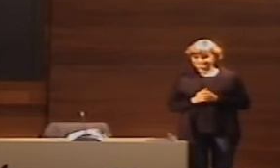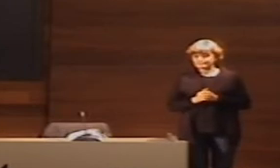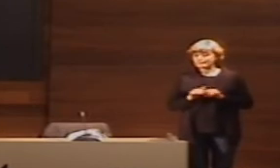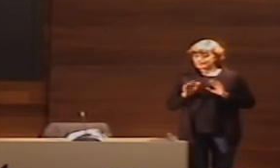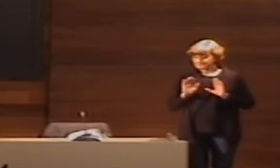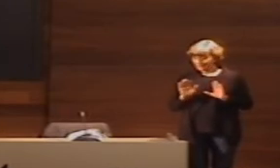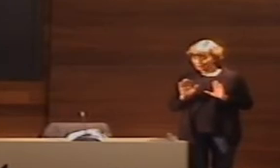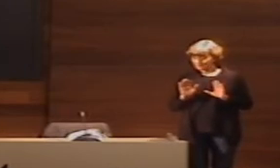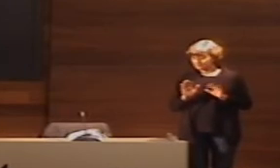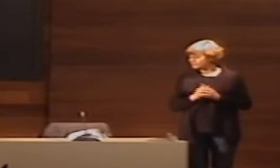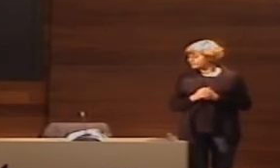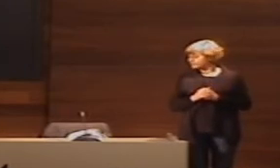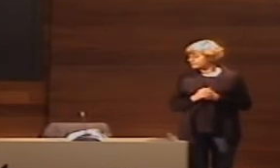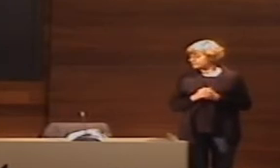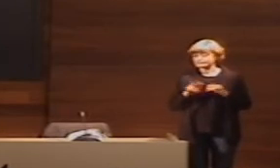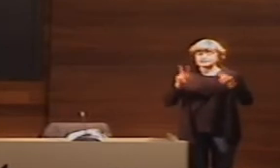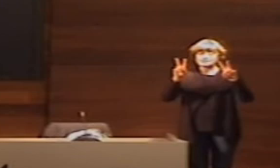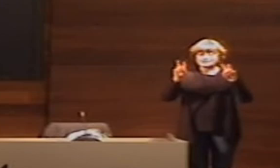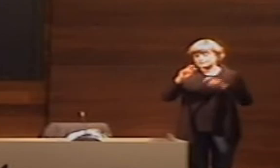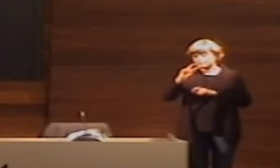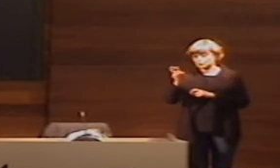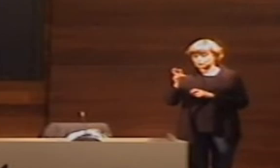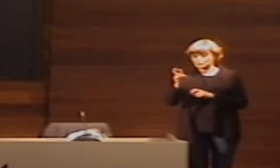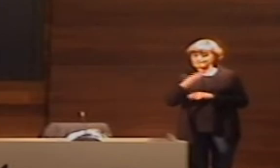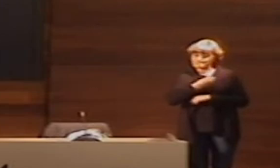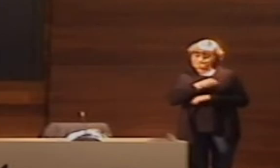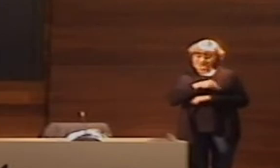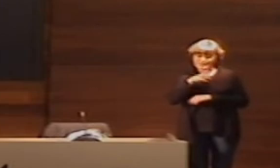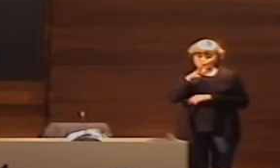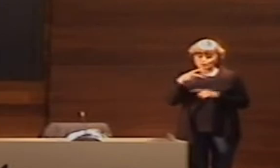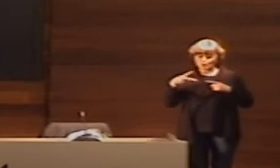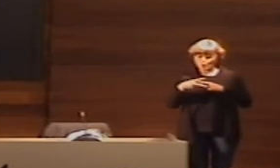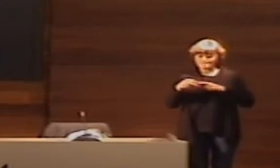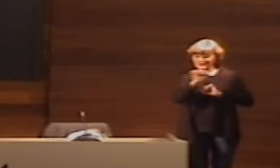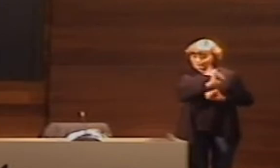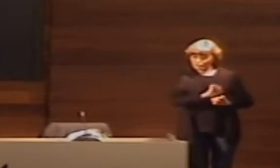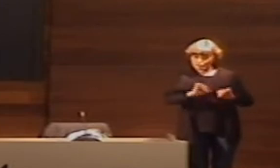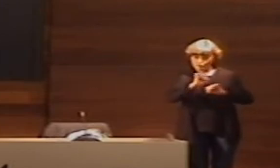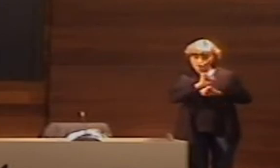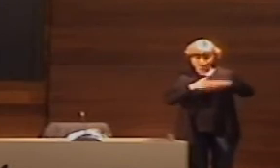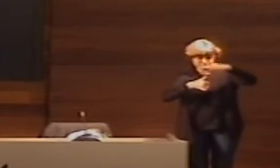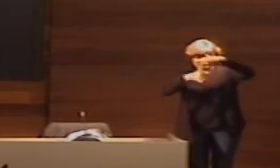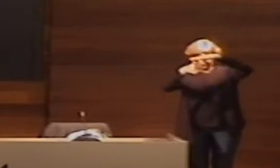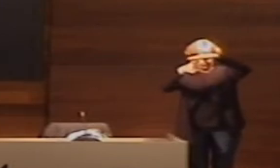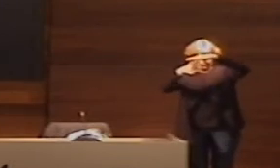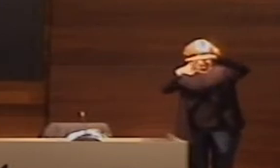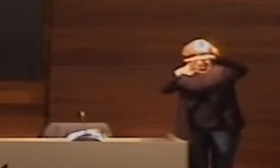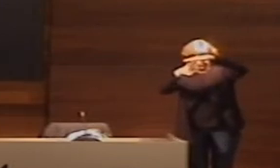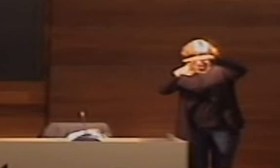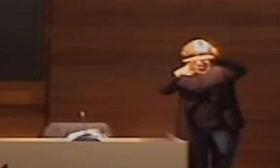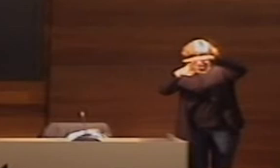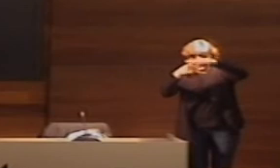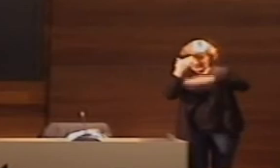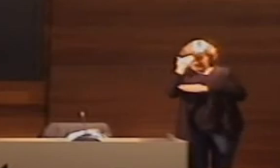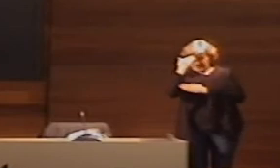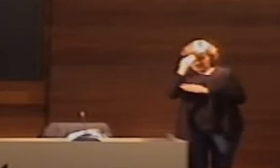Pero otra cuestión es que, claro, lamentablemente el tema de la prevención, que está en la cúspide de la pirámide, de la jerarquía, pues luego en la práctica